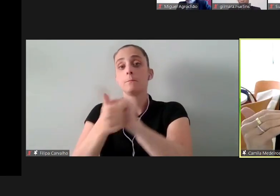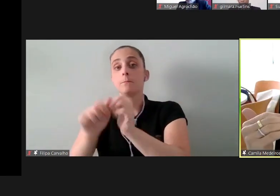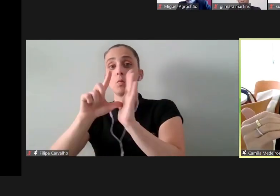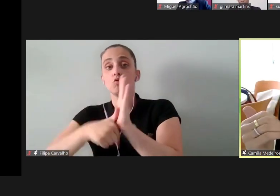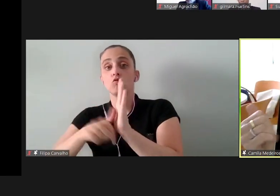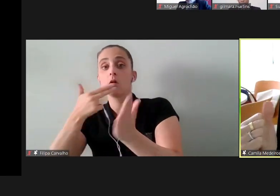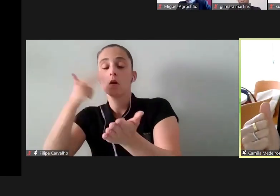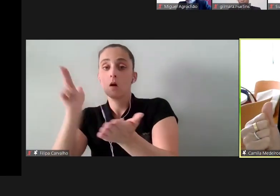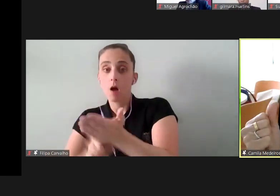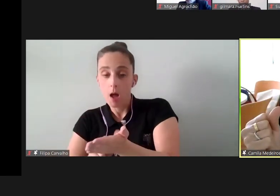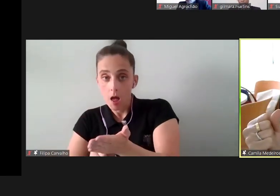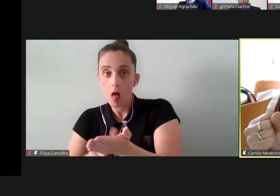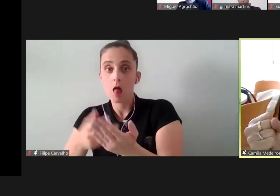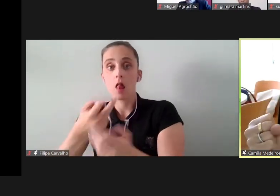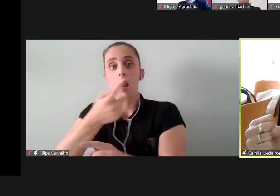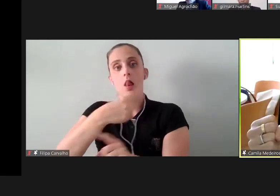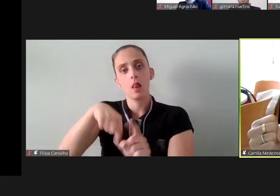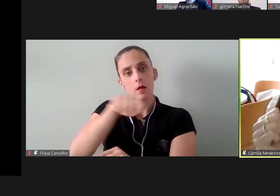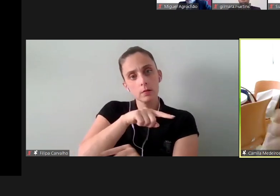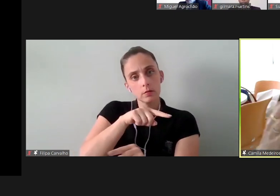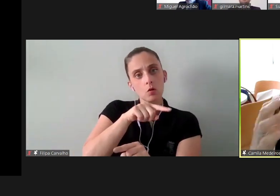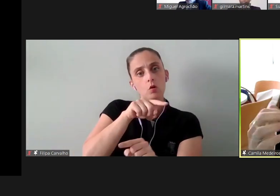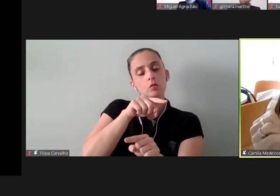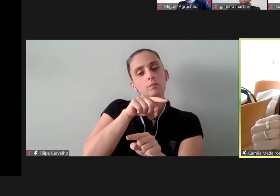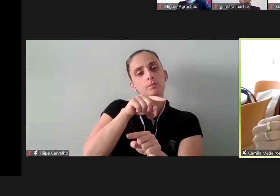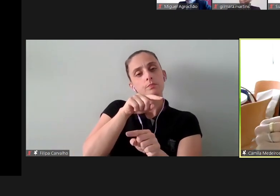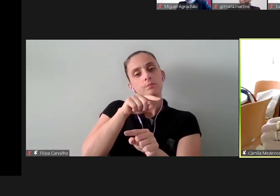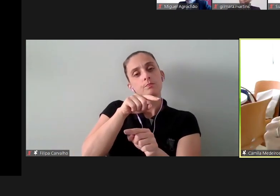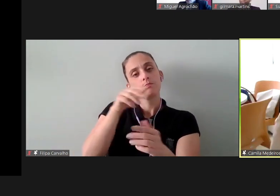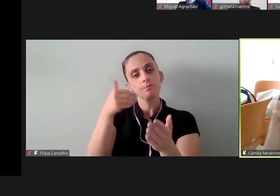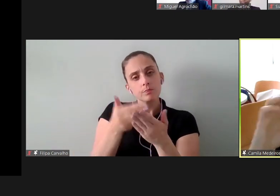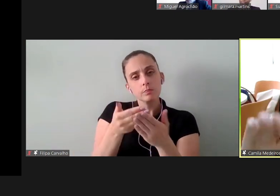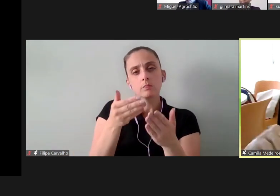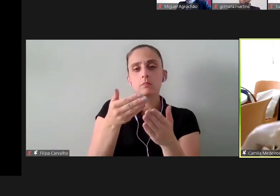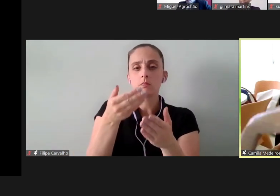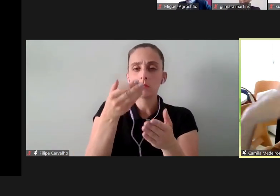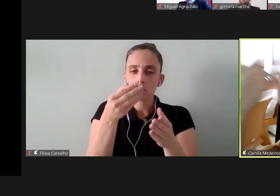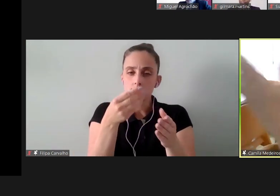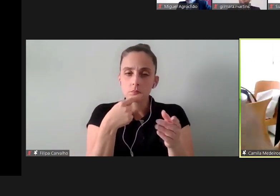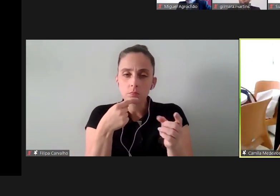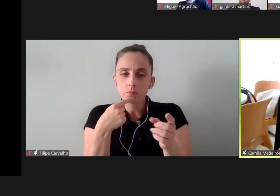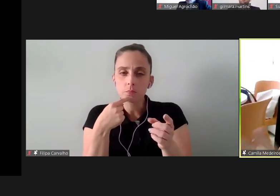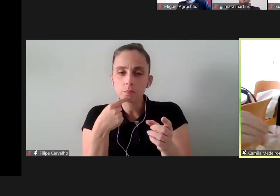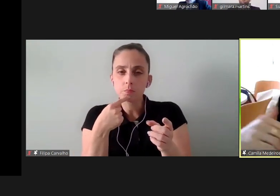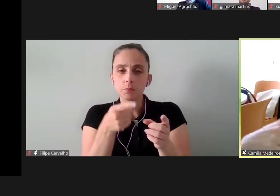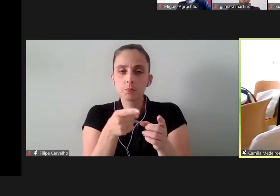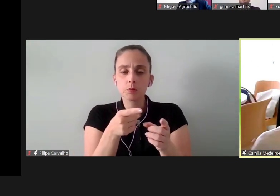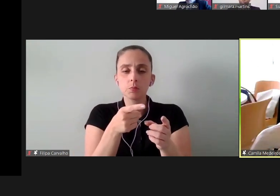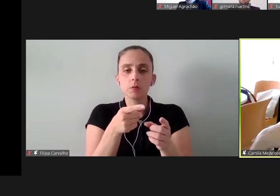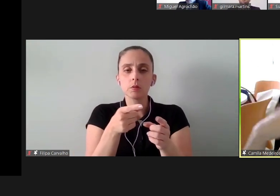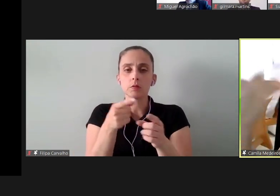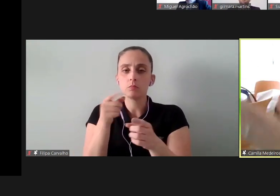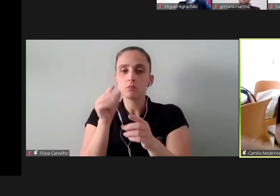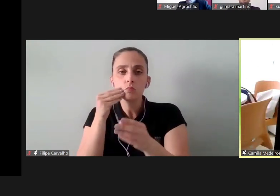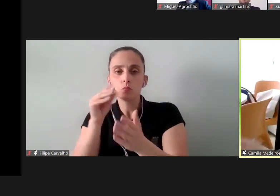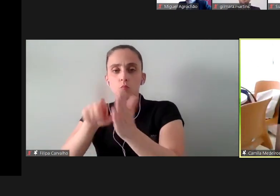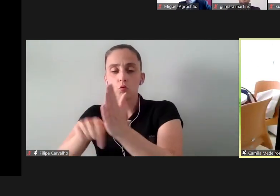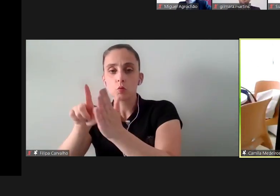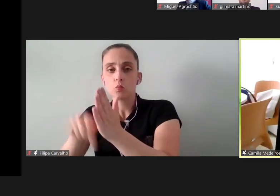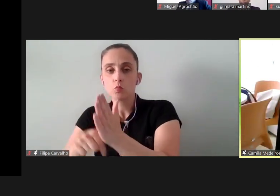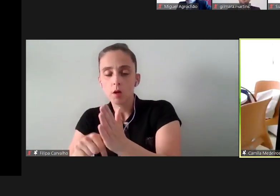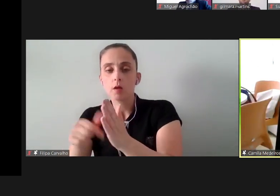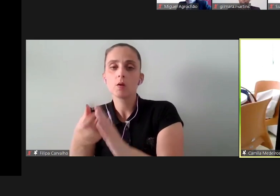sistematiza os aprendizados da aplicação dessas abordagens e devolve, né, e dissemina